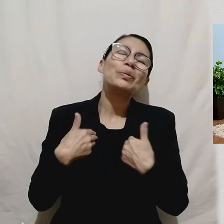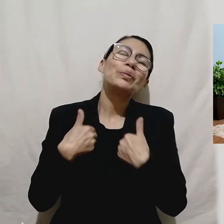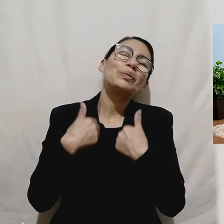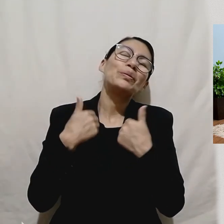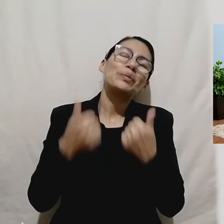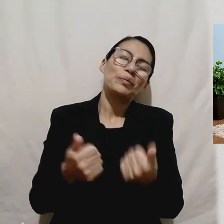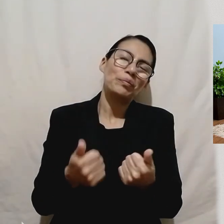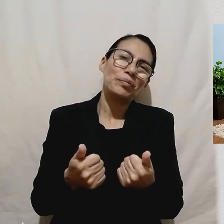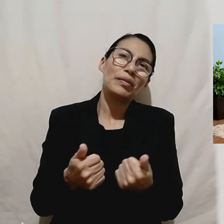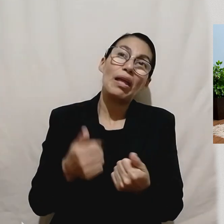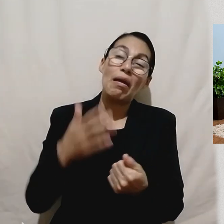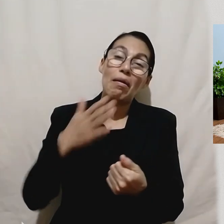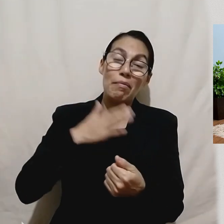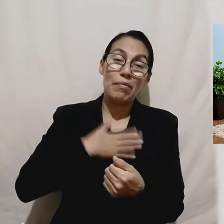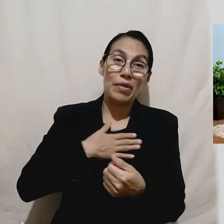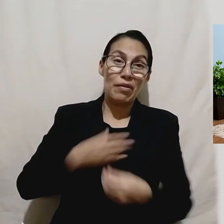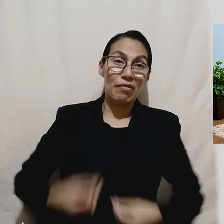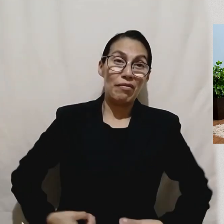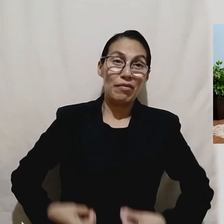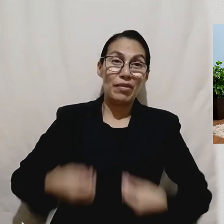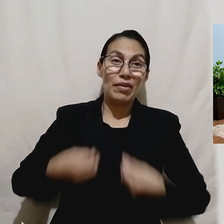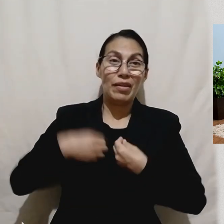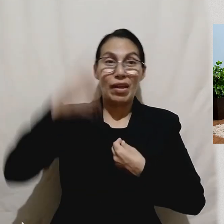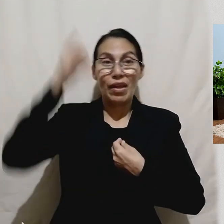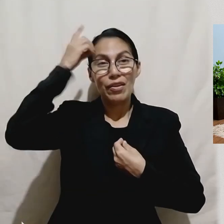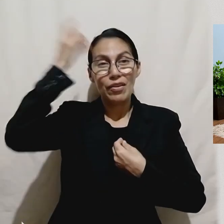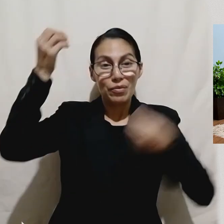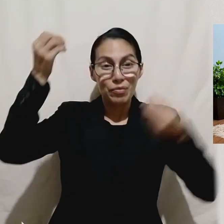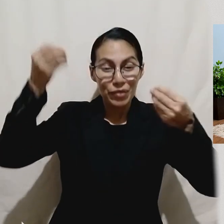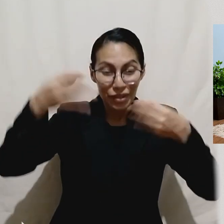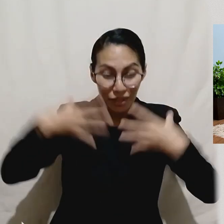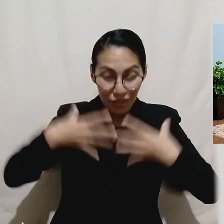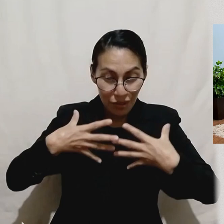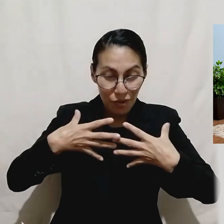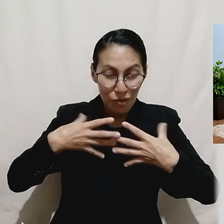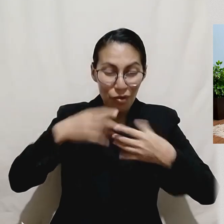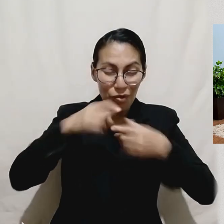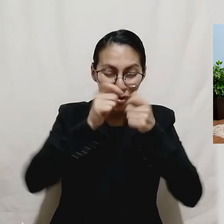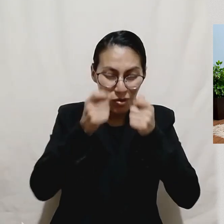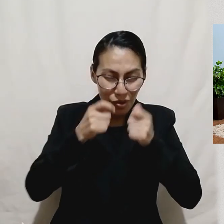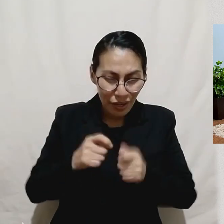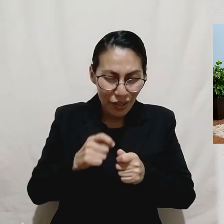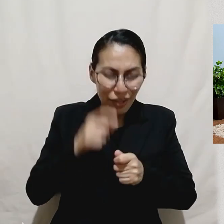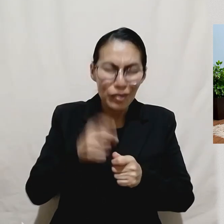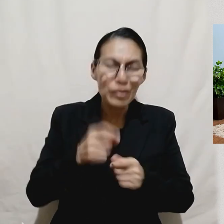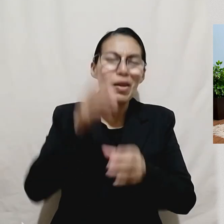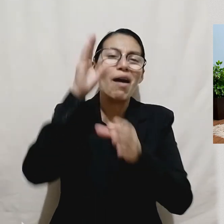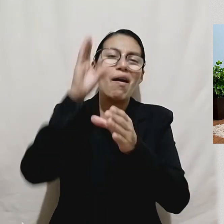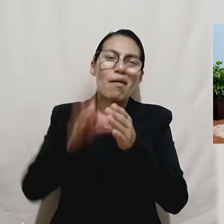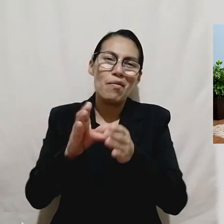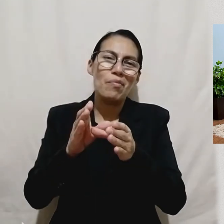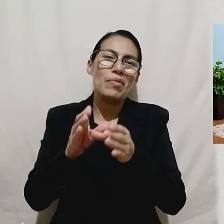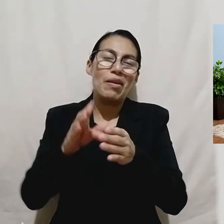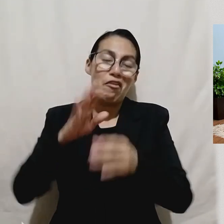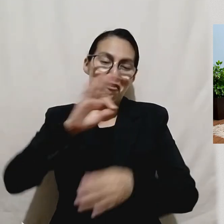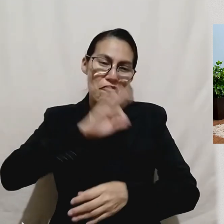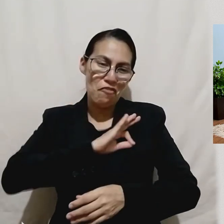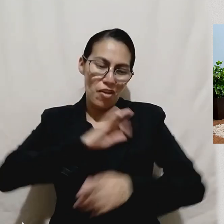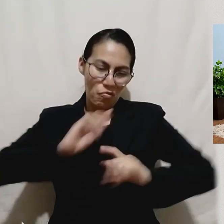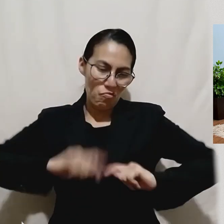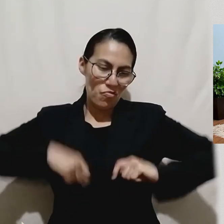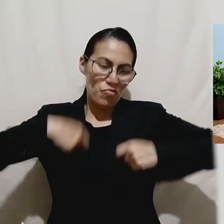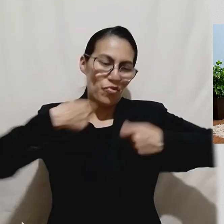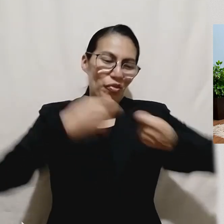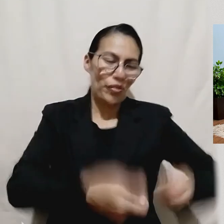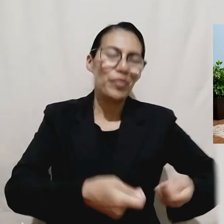sentido el propósito de nuestra vida con nuestros hijos se va cumpliendo transmitir nuestra